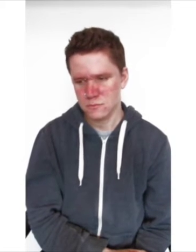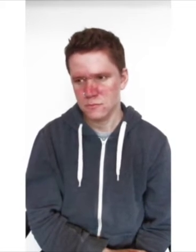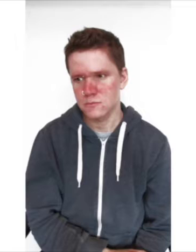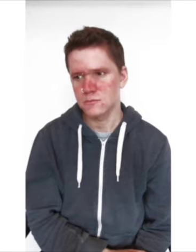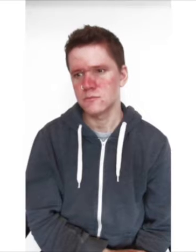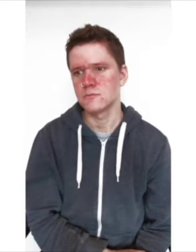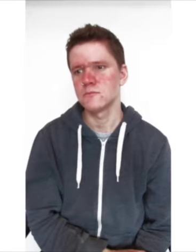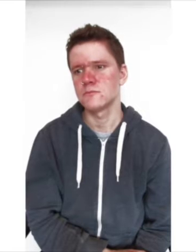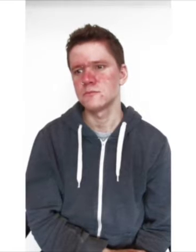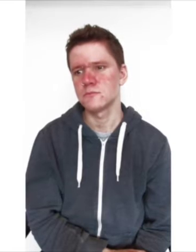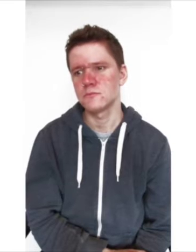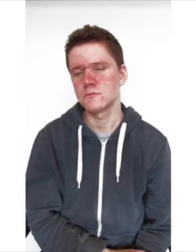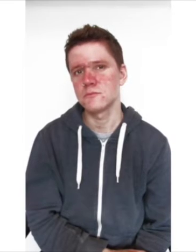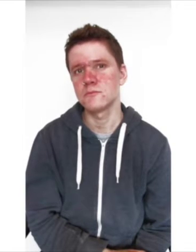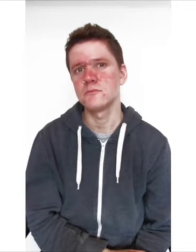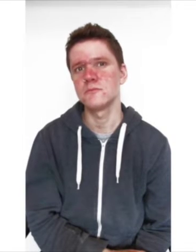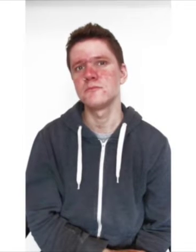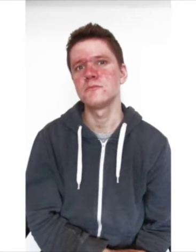non lo so.